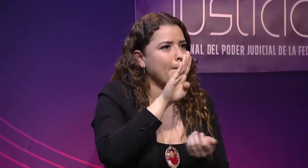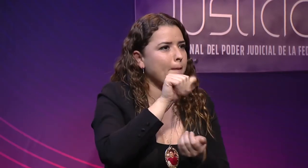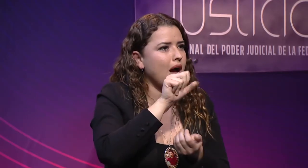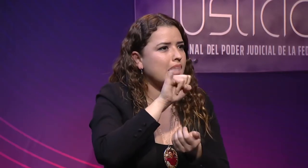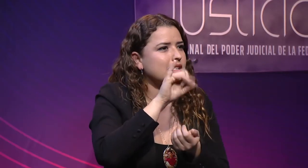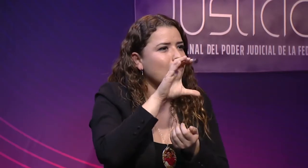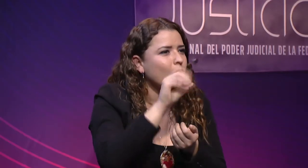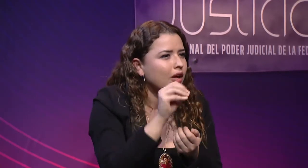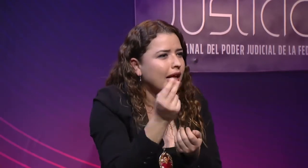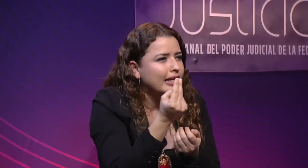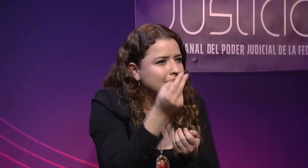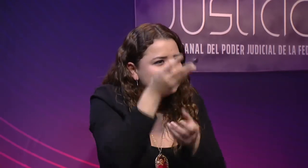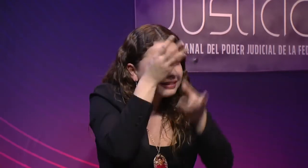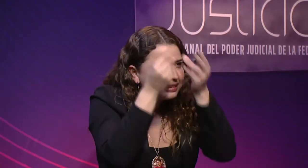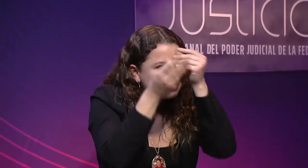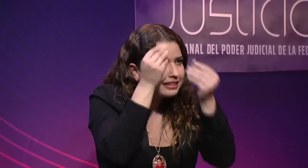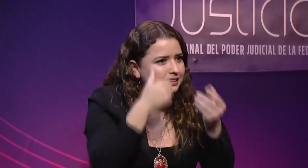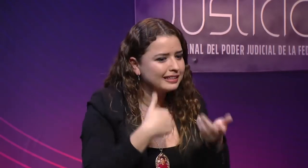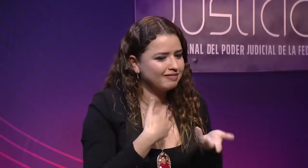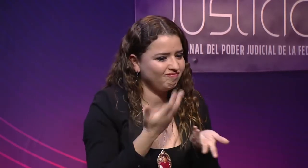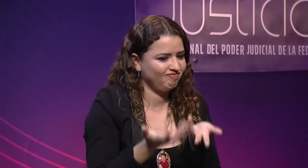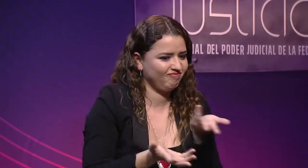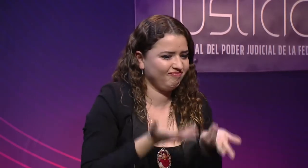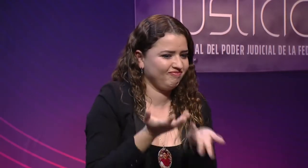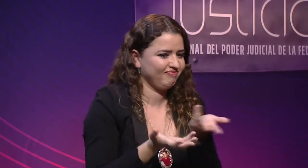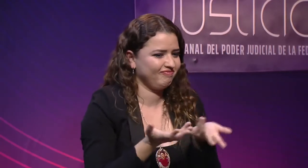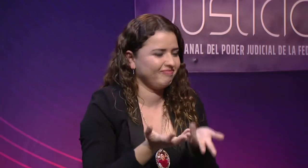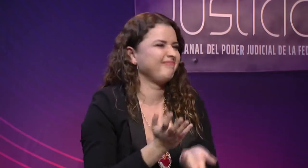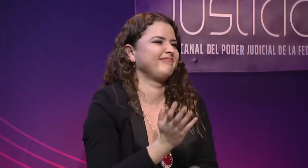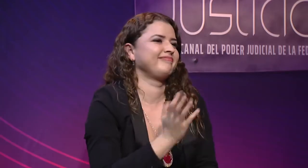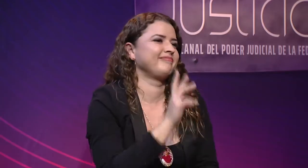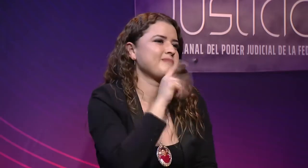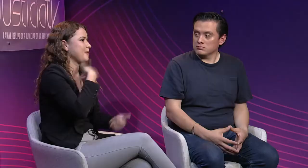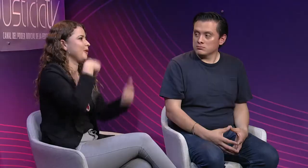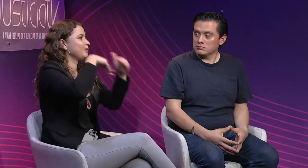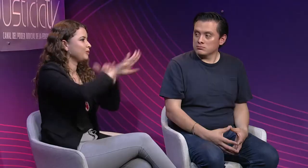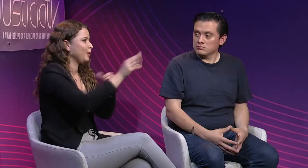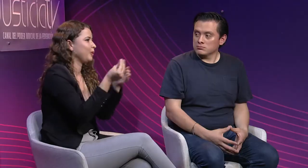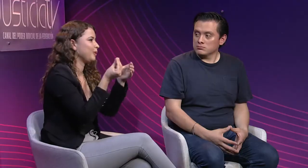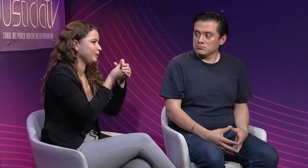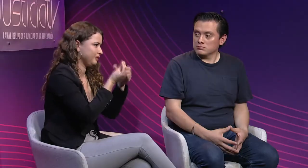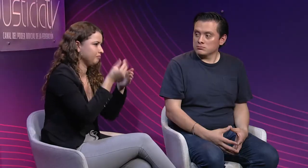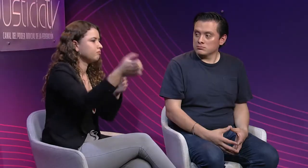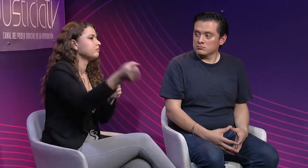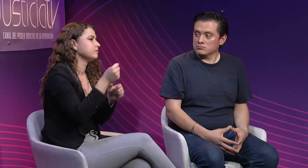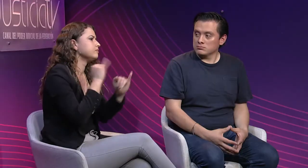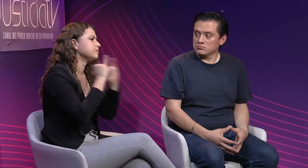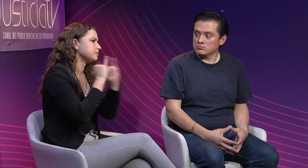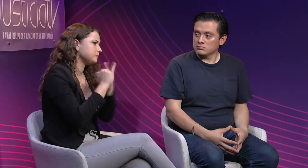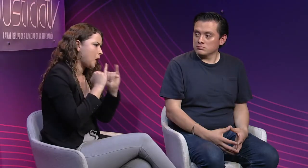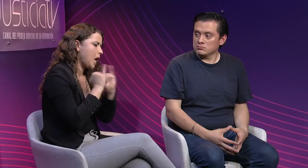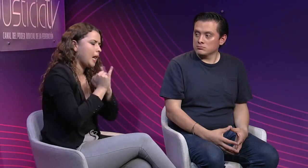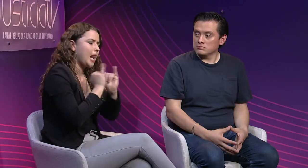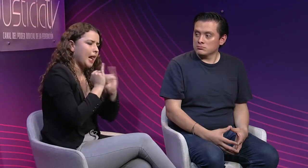sé qué es lo básico que necesito para pues manejar la cámara. Así que me decidí por un curso y